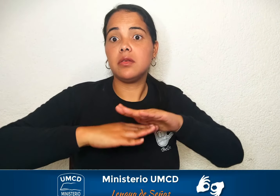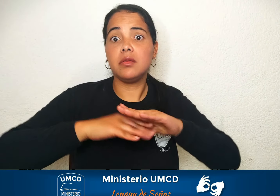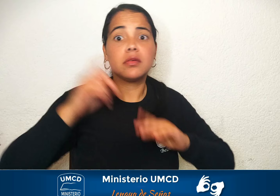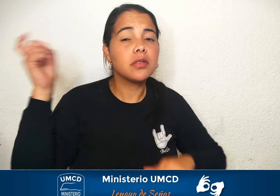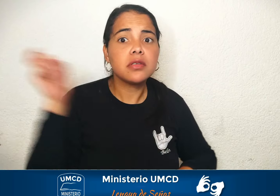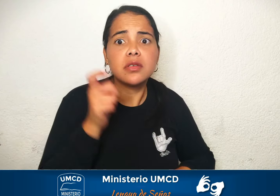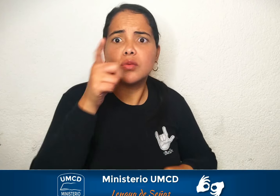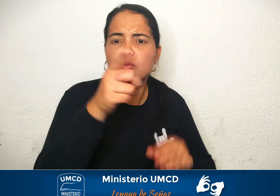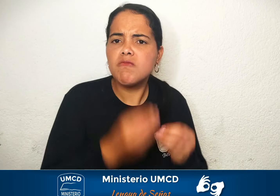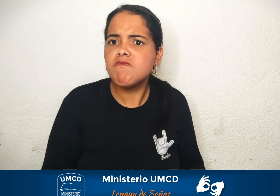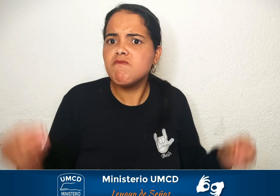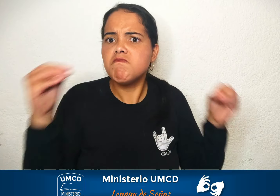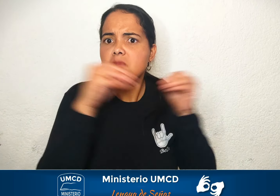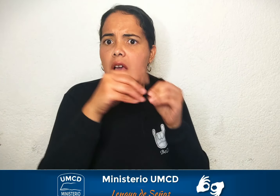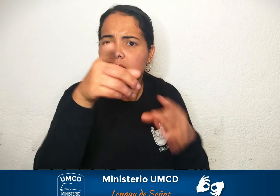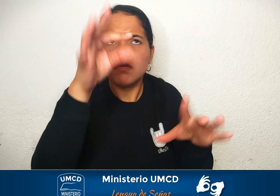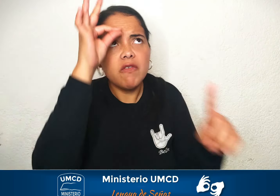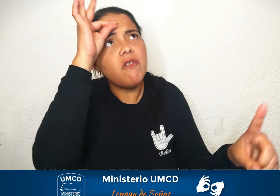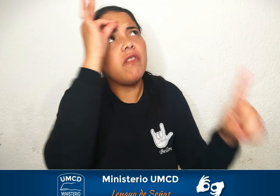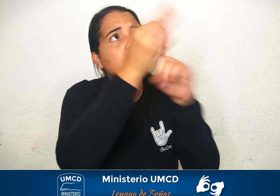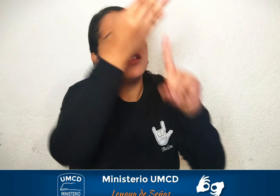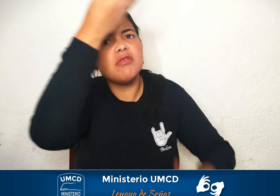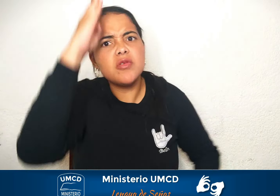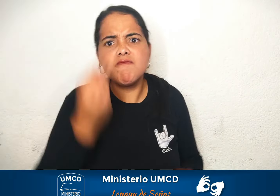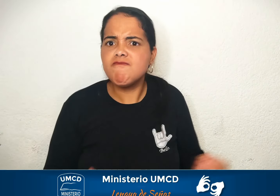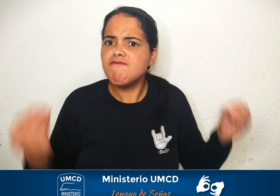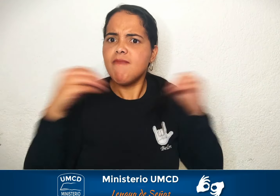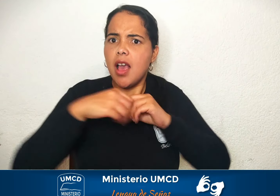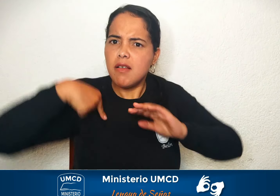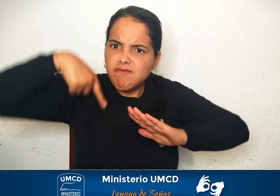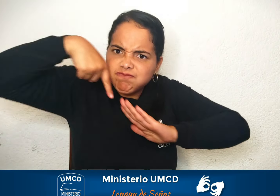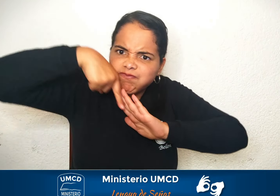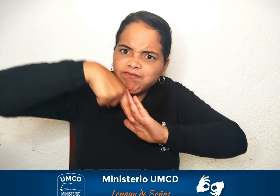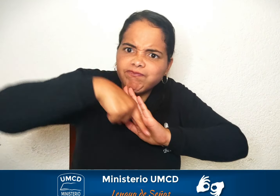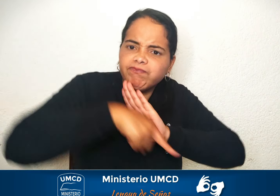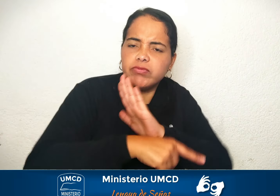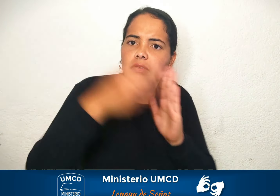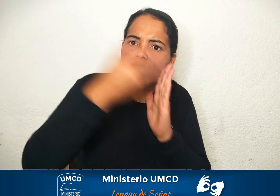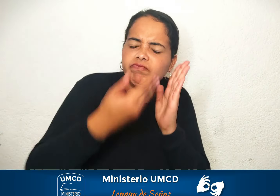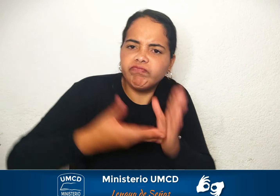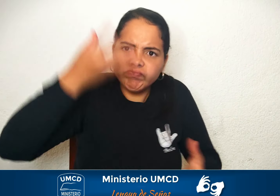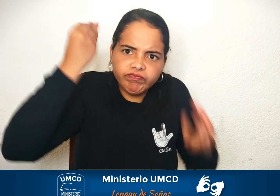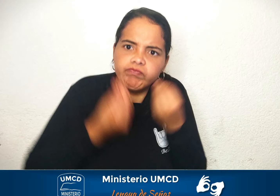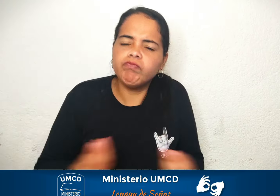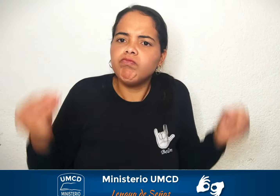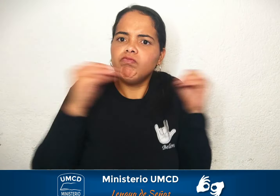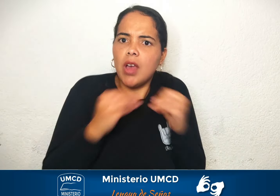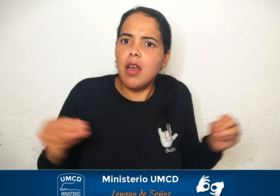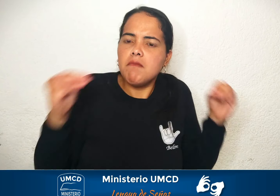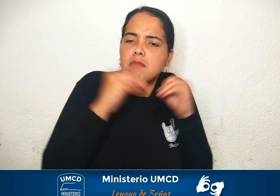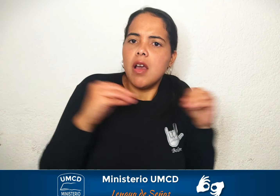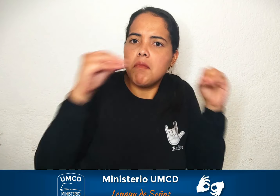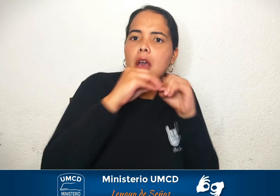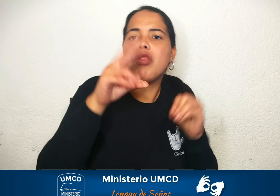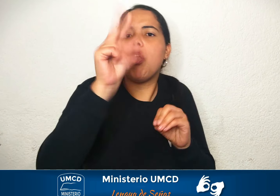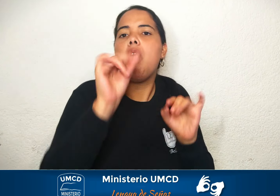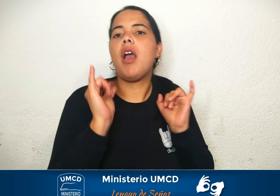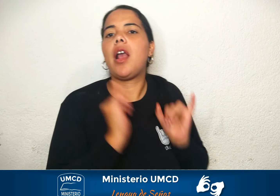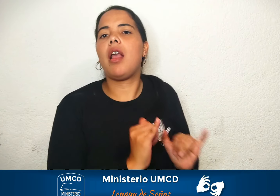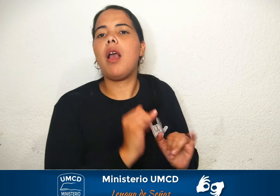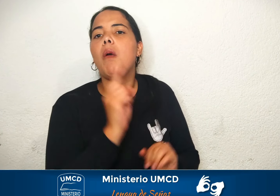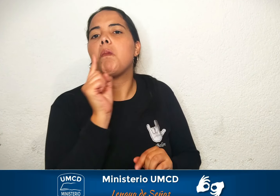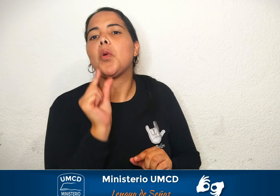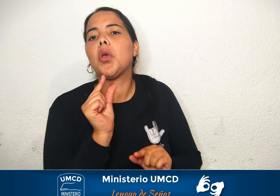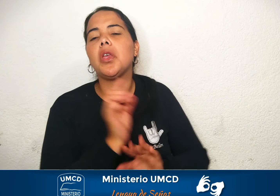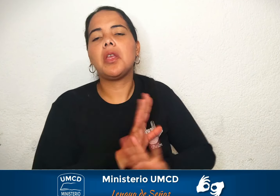ya estaban cimentados en la fe en Cristo, que fue la fe en la obra de Jesús a través de la manifestación del poder de